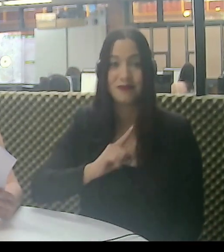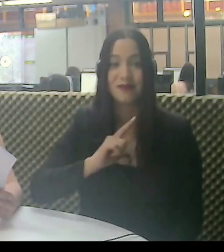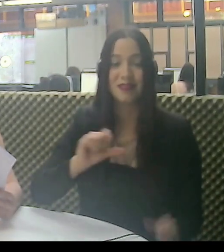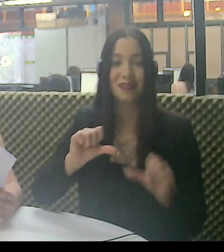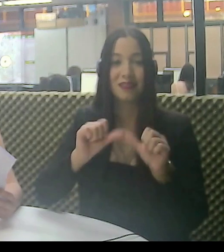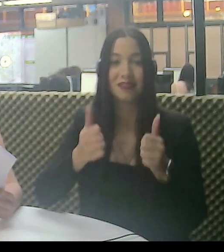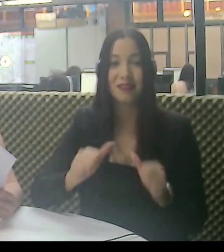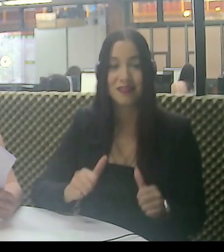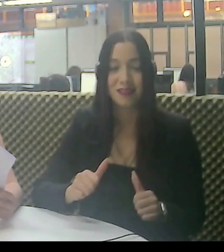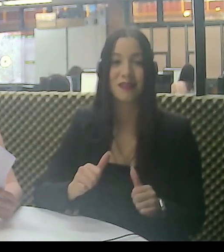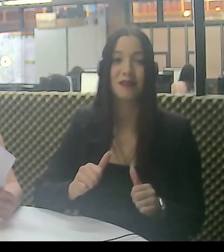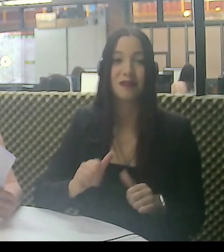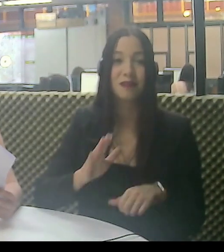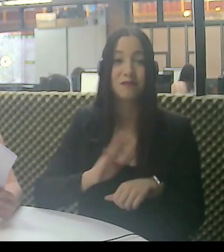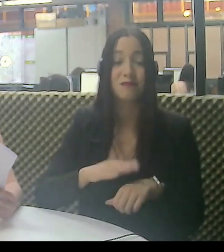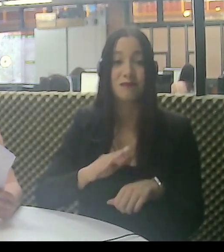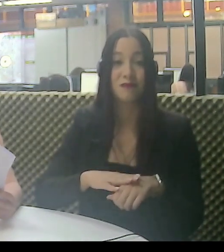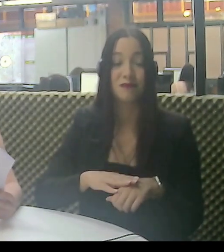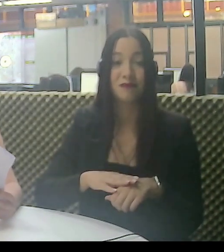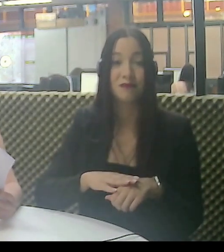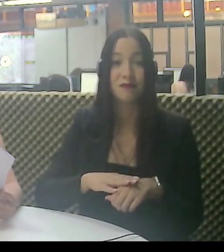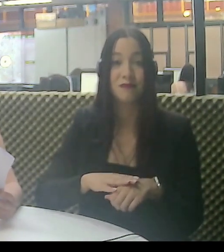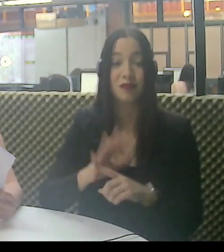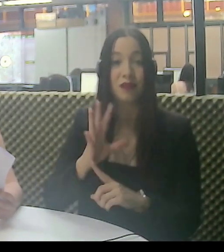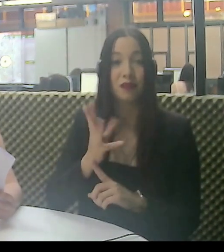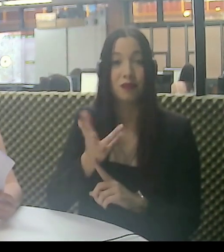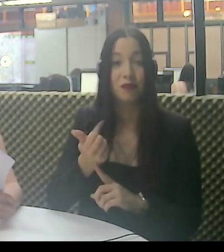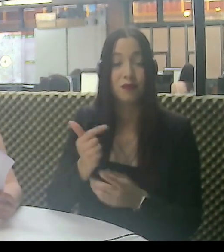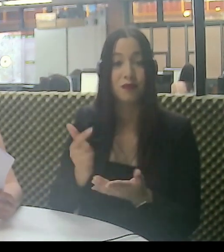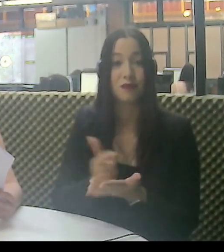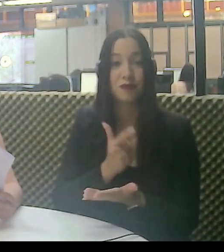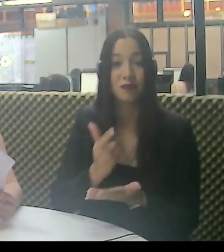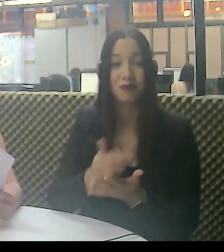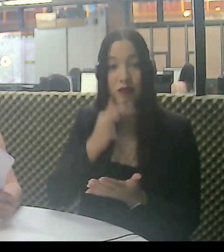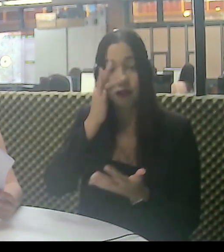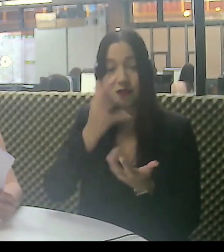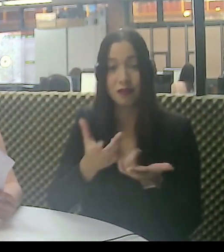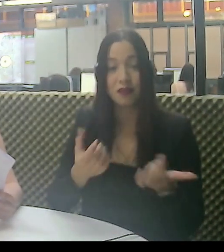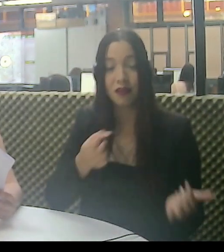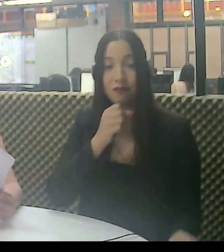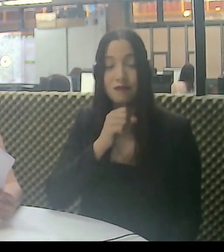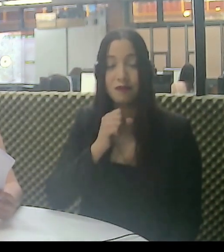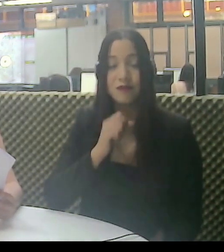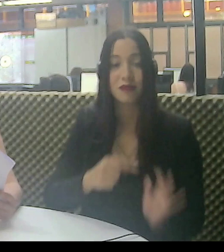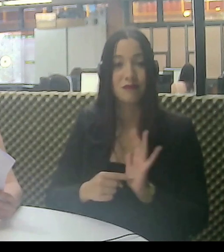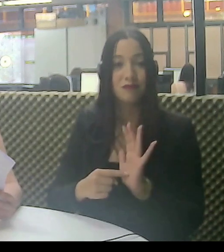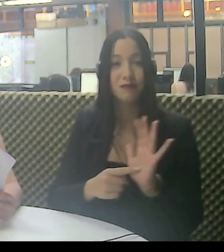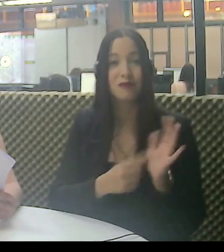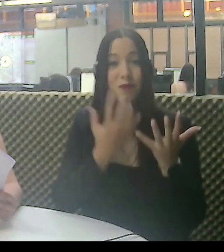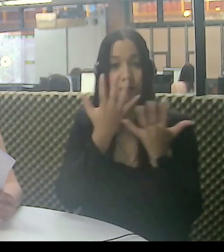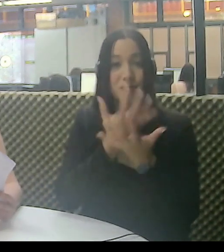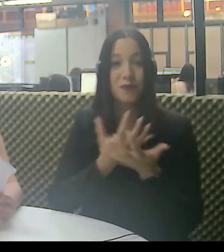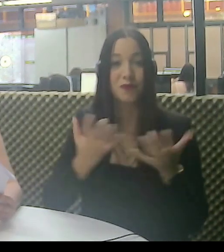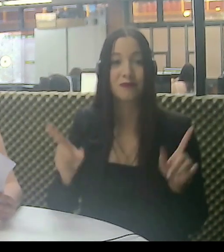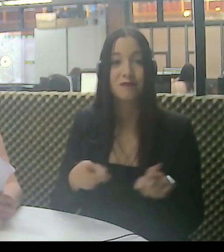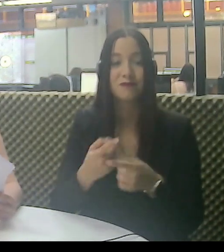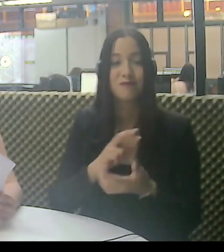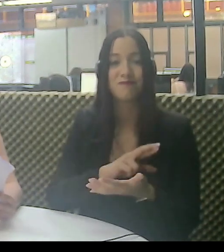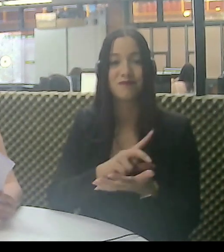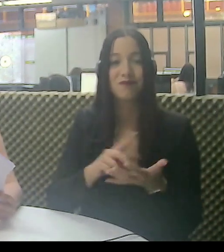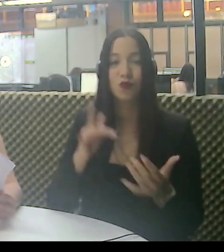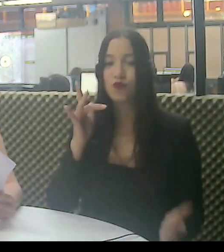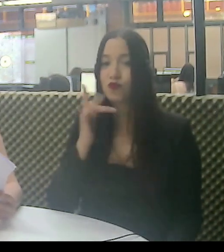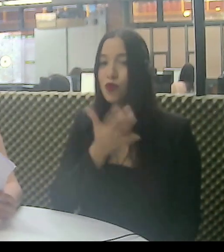artesanato matualidades jardinagem literatura antiguidades e atrações musicais além de várias